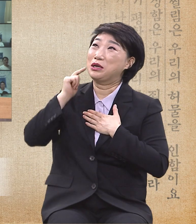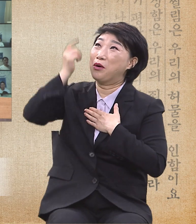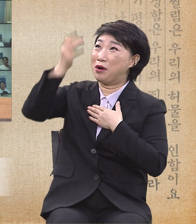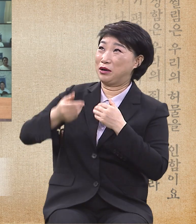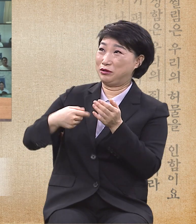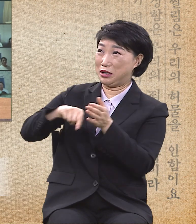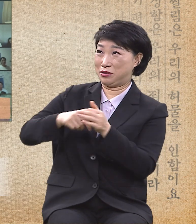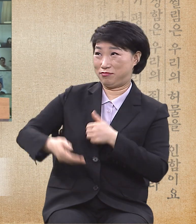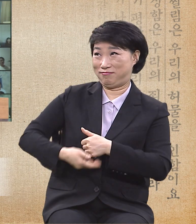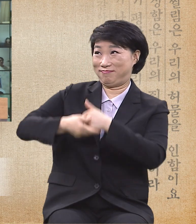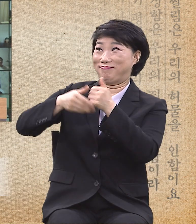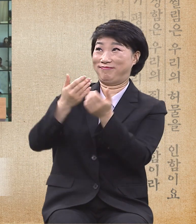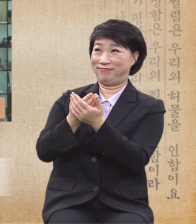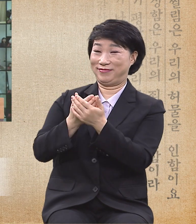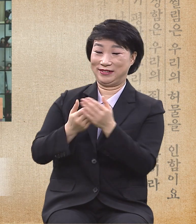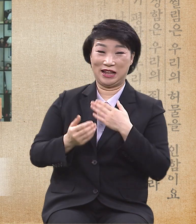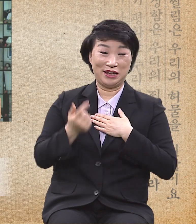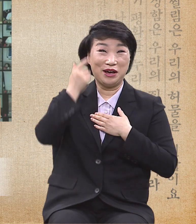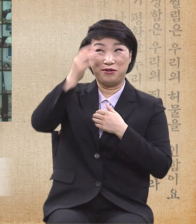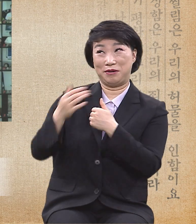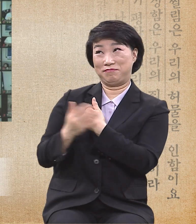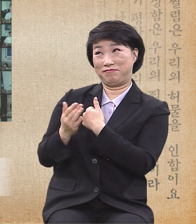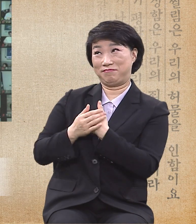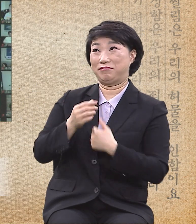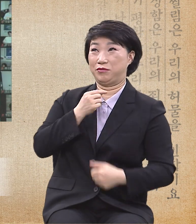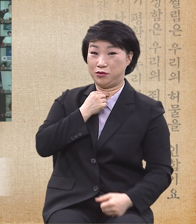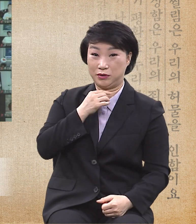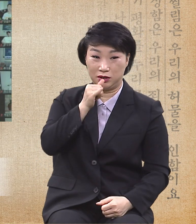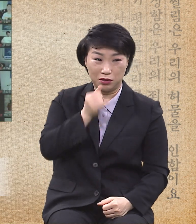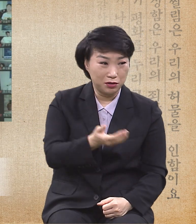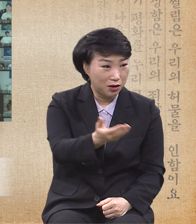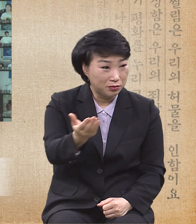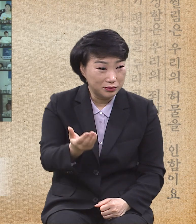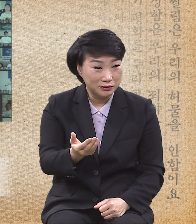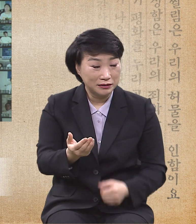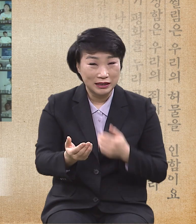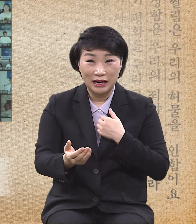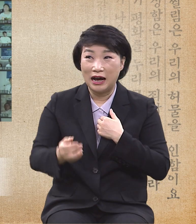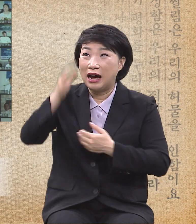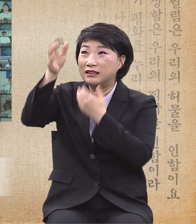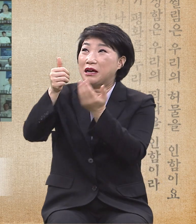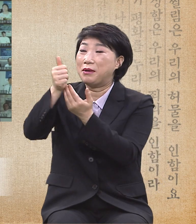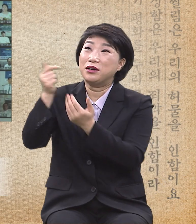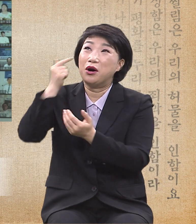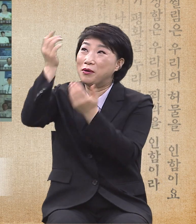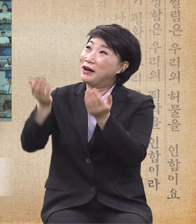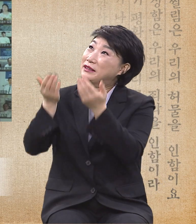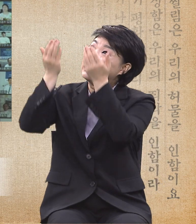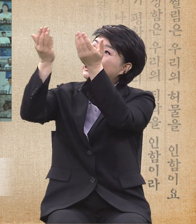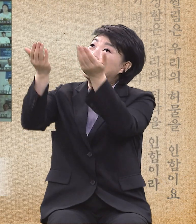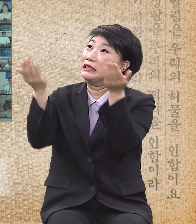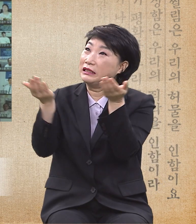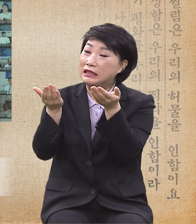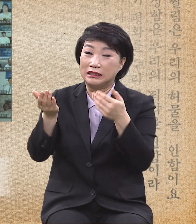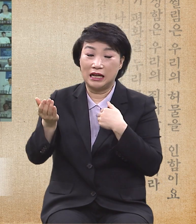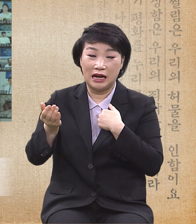존재하고 내 영광을 만들어 주기를 바라지, 내가 하나님의 영광을 만들어 드리고 하나님께